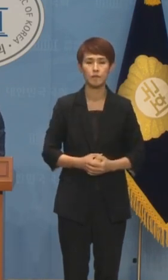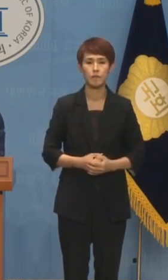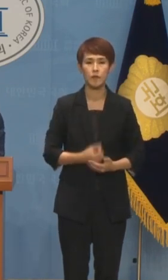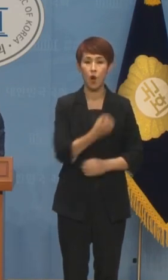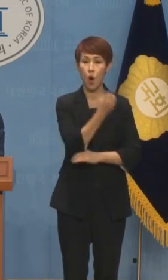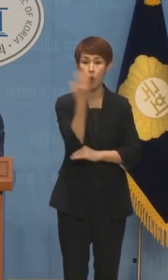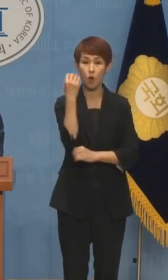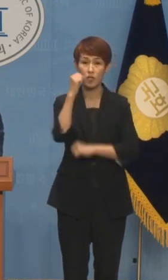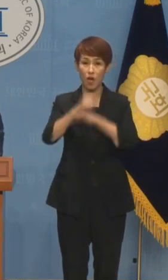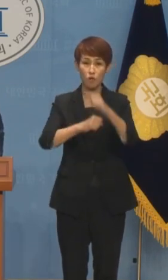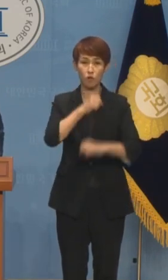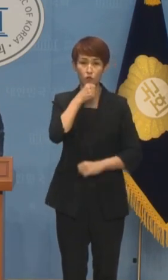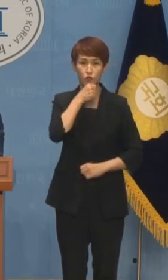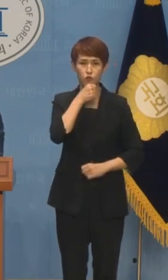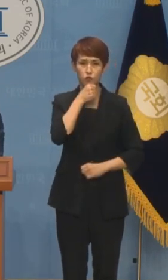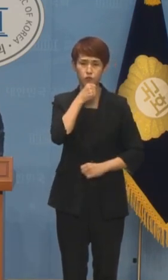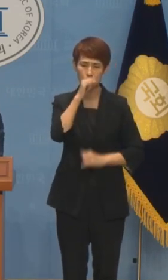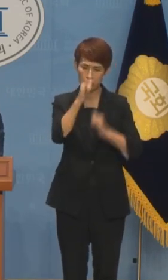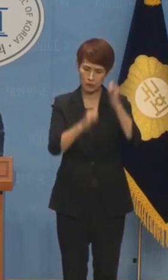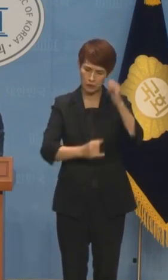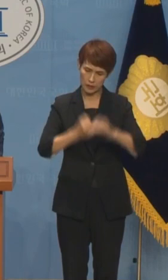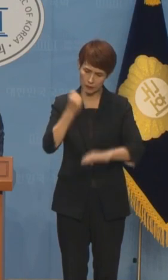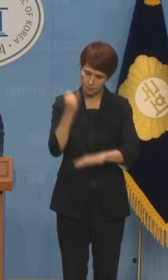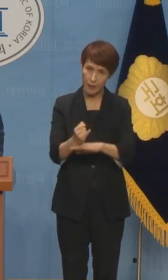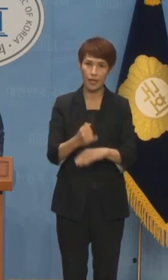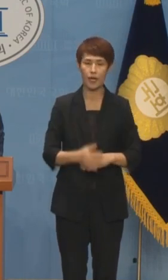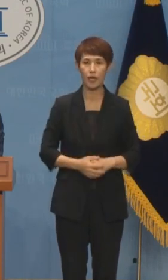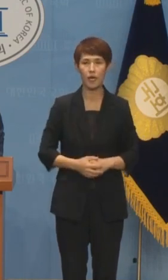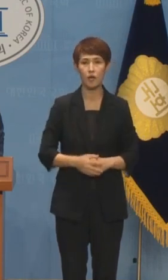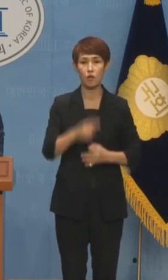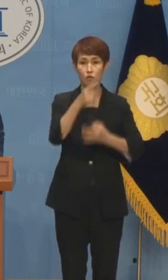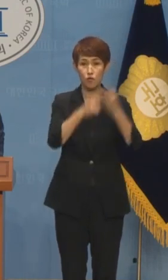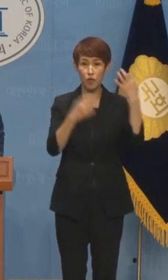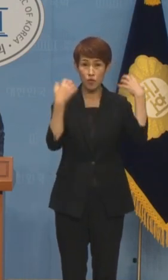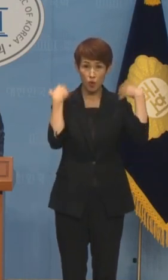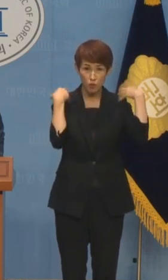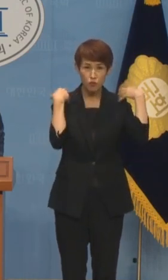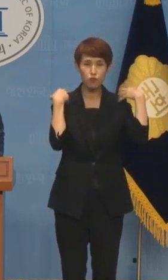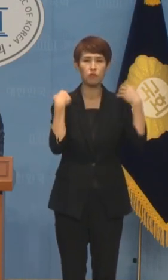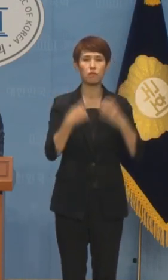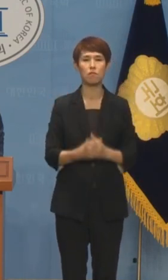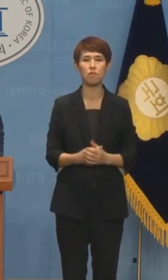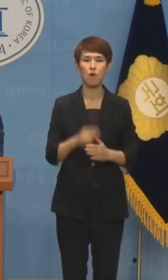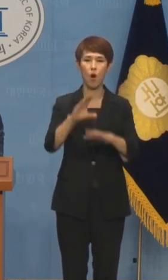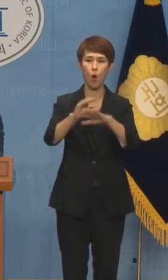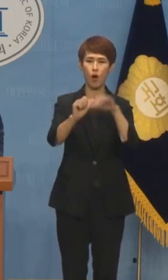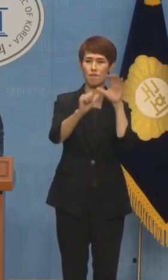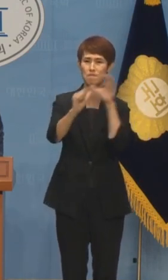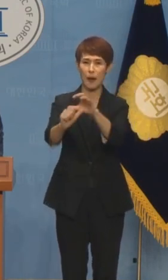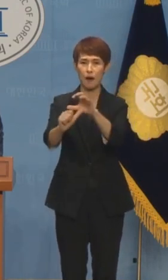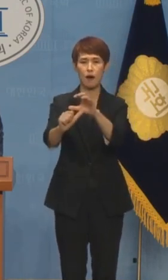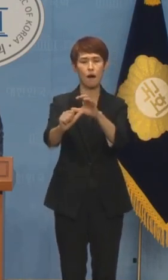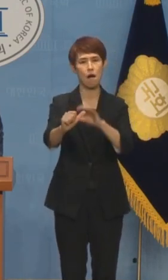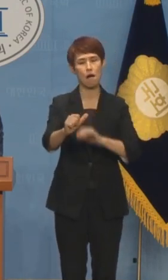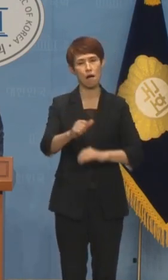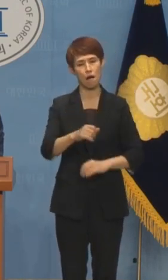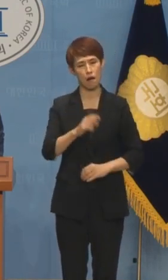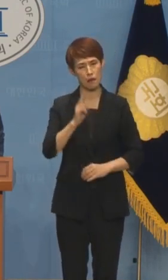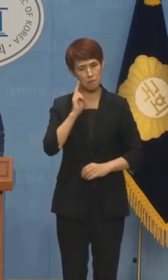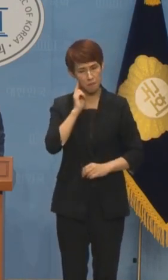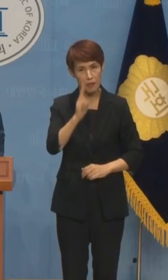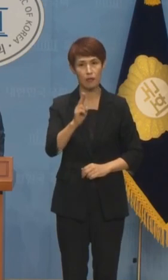언론 자유지수 역대 최저치, 윤석열 정부의 반민주적 언론 탄압에 참혹한